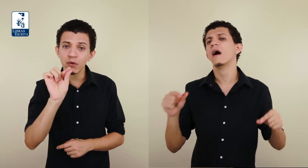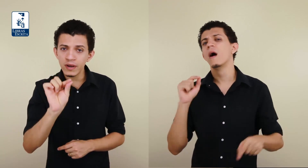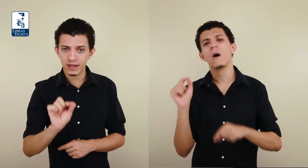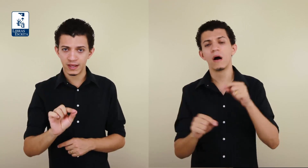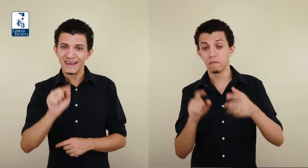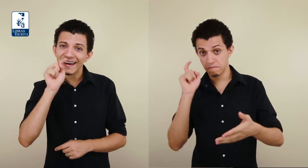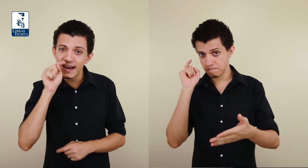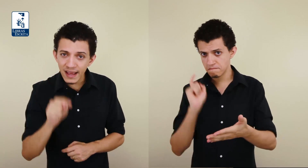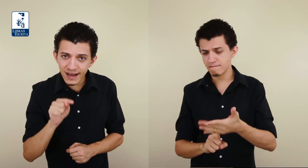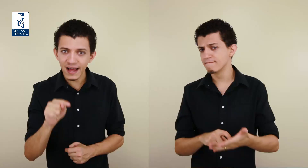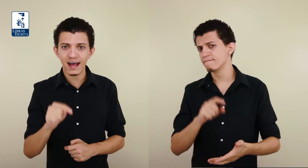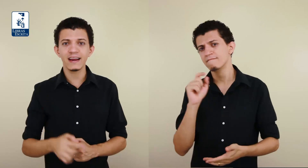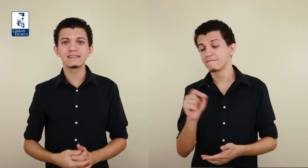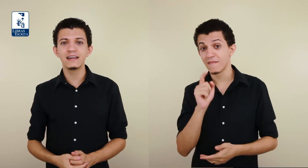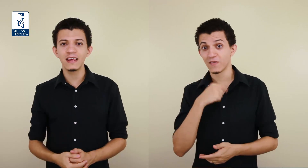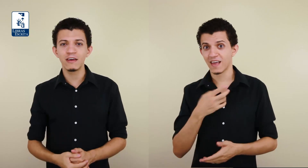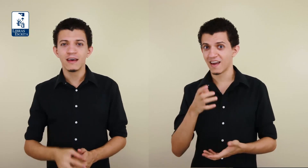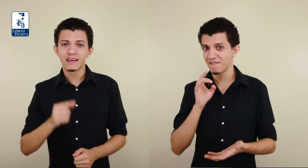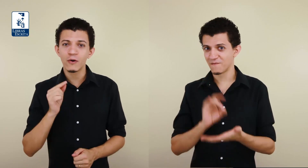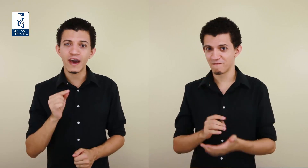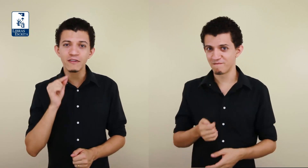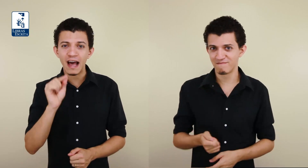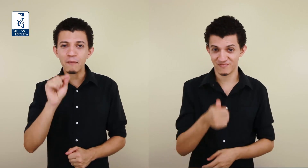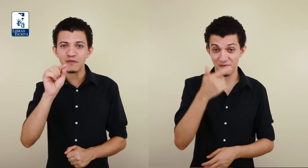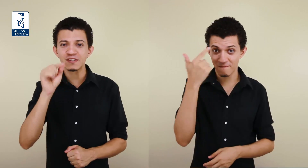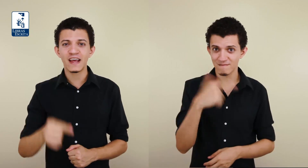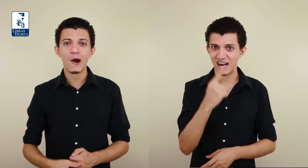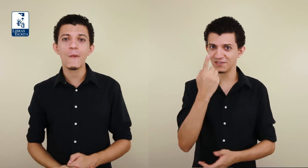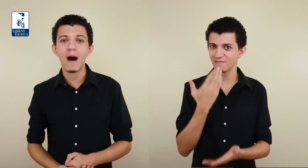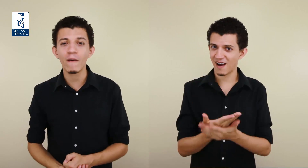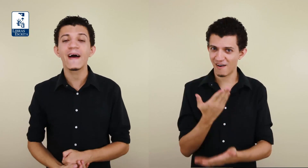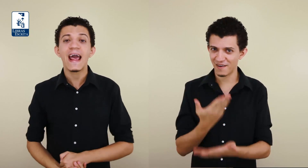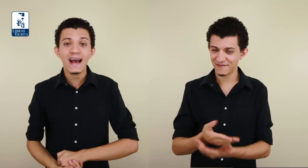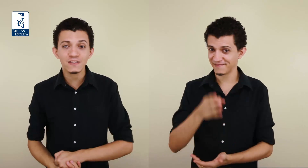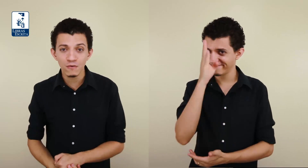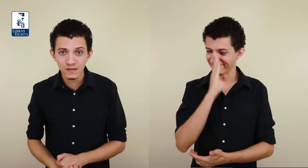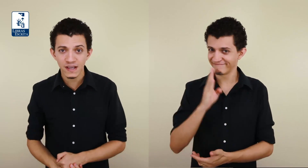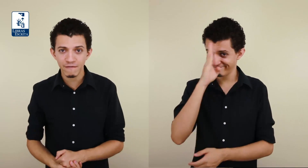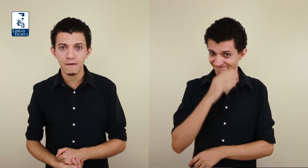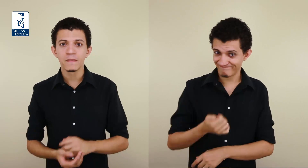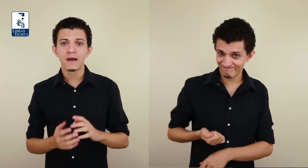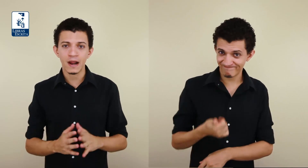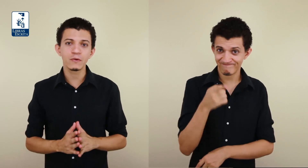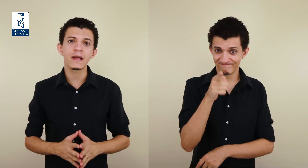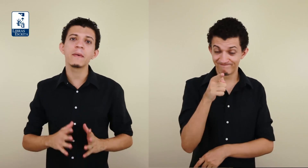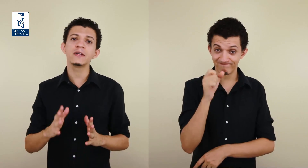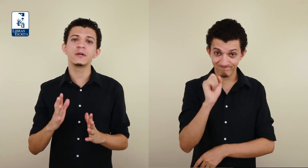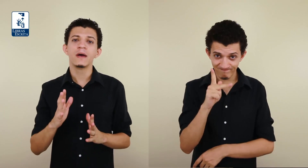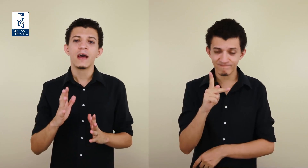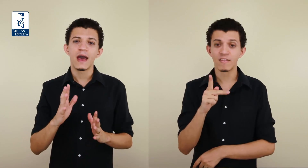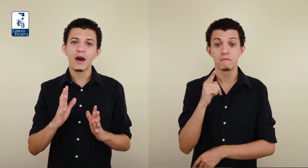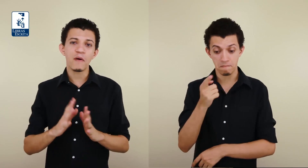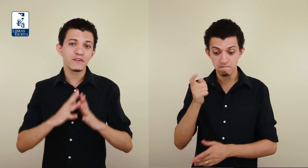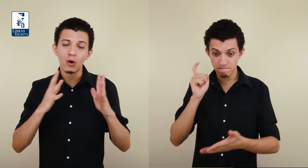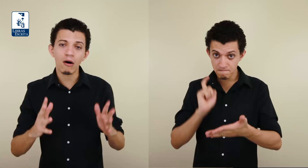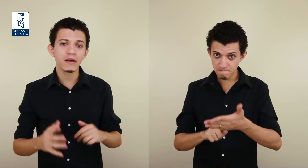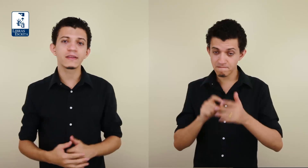um link. Clica lá nesse link que eu quero dar para você uma aula exclusiva, gratuitamente. É uma videoaula que está no